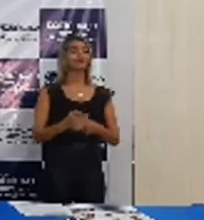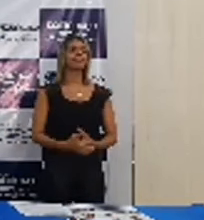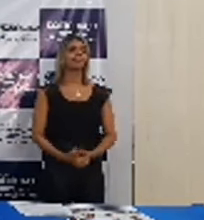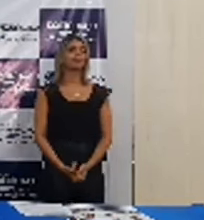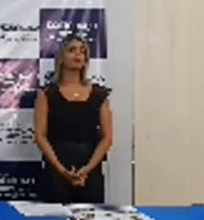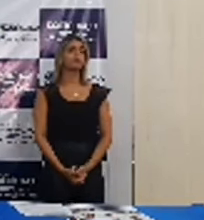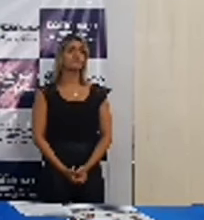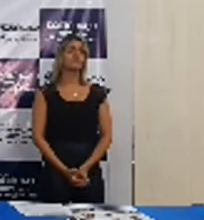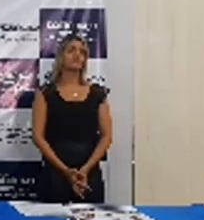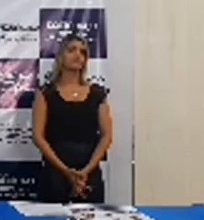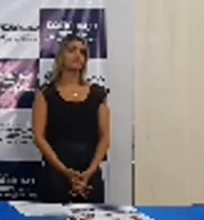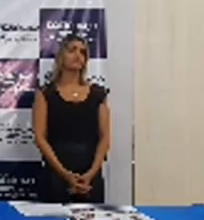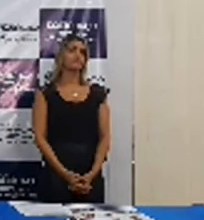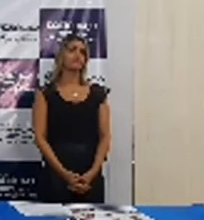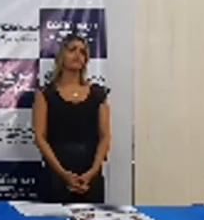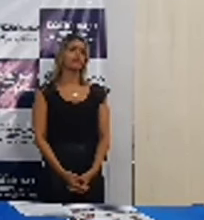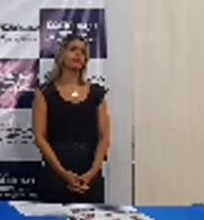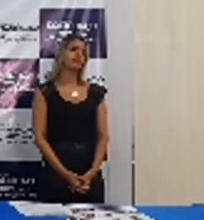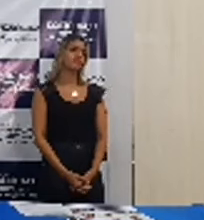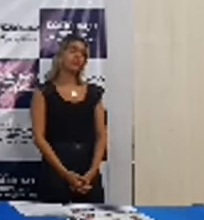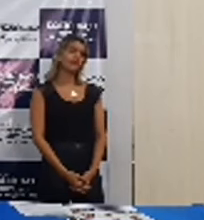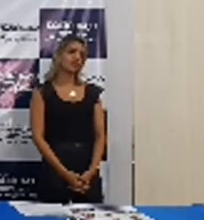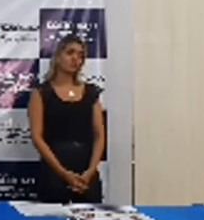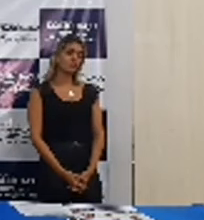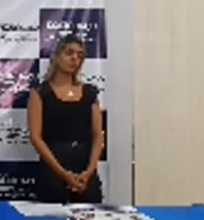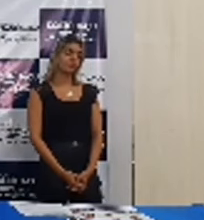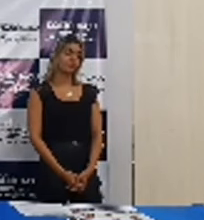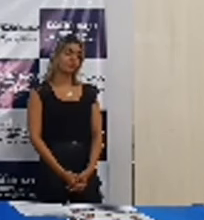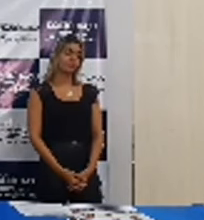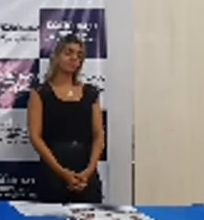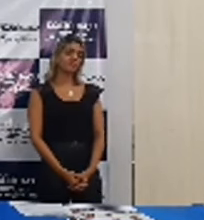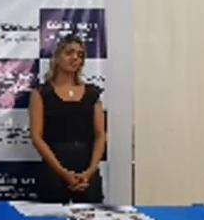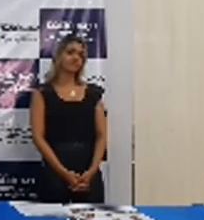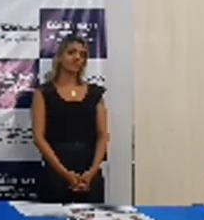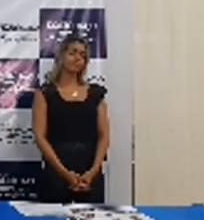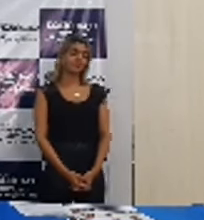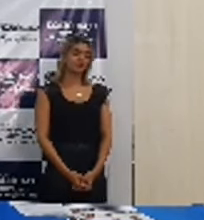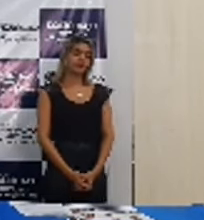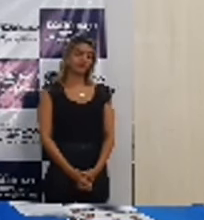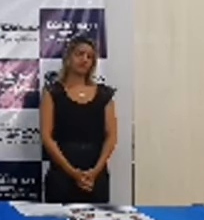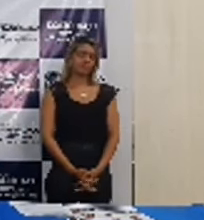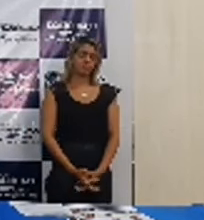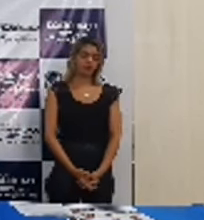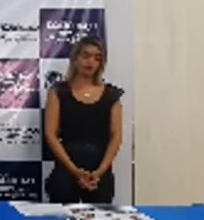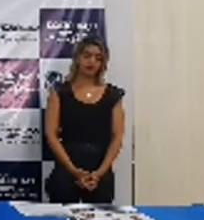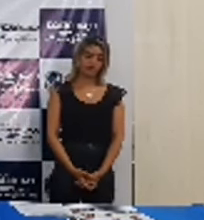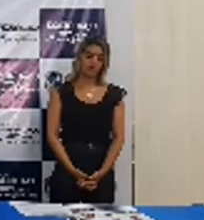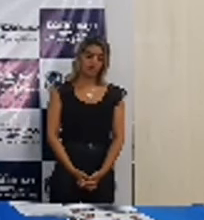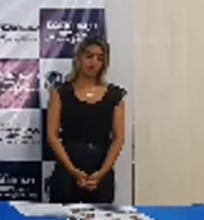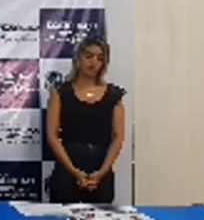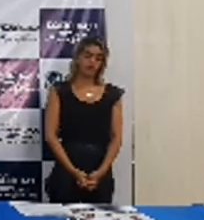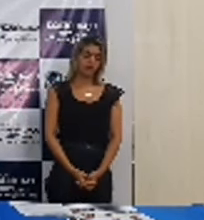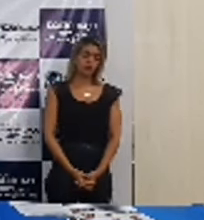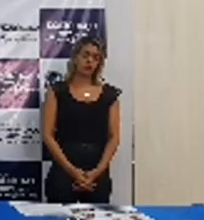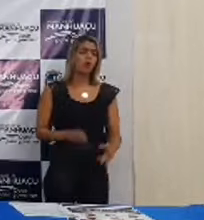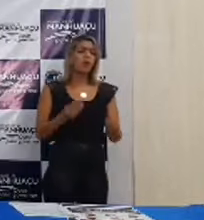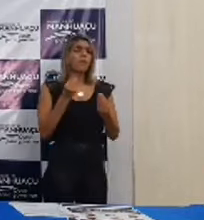a Superintendência Regional de Saúde. Existe isso? Tem a possibilidade disso acontecer para que a gente consiga